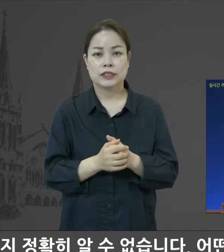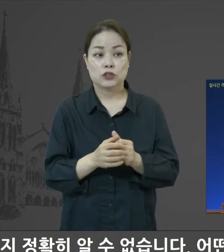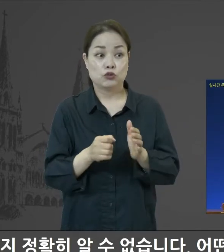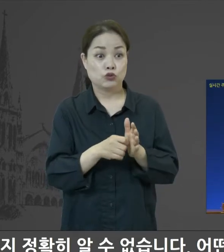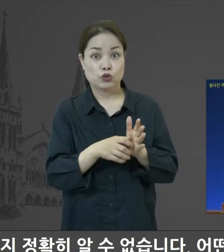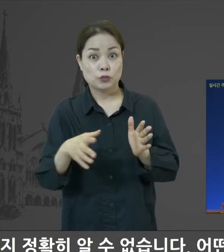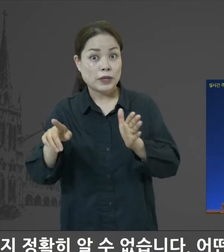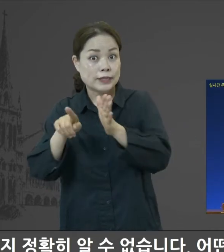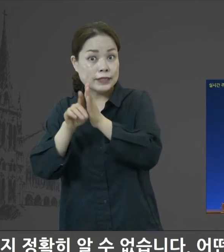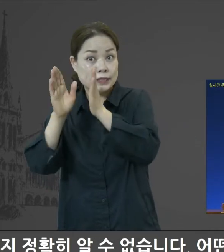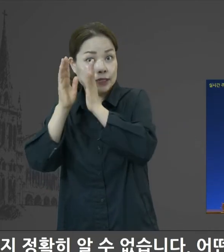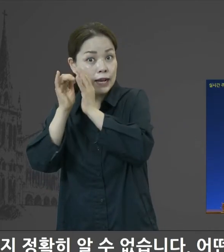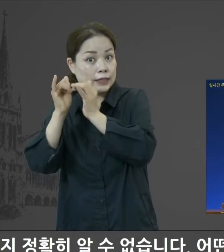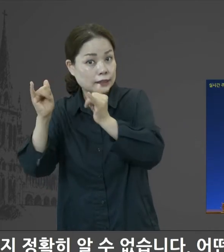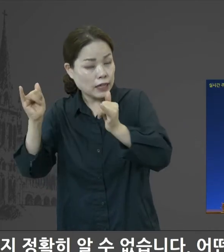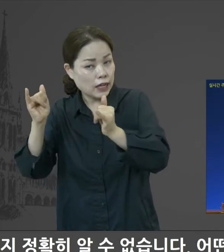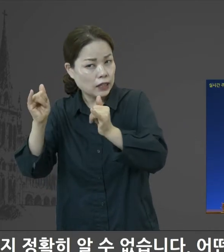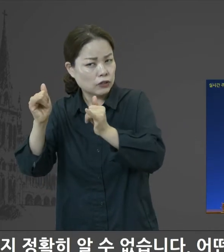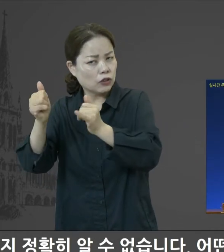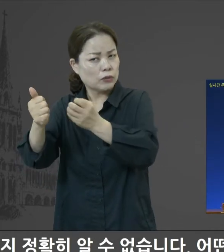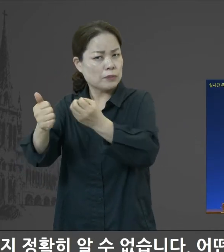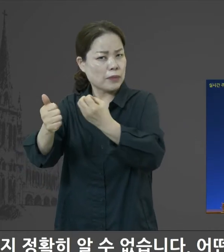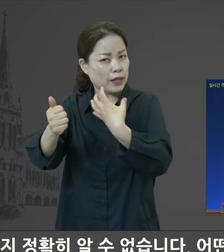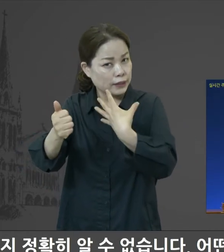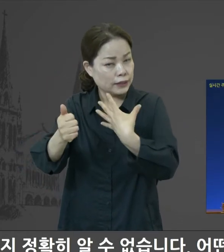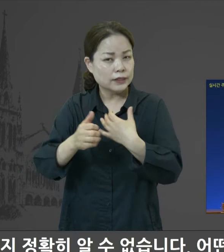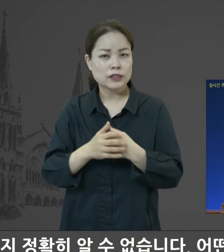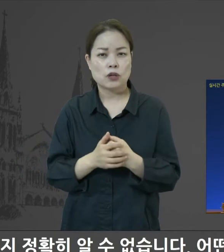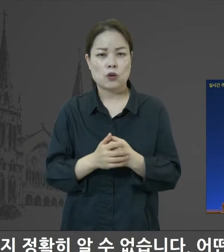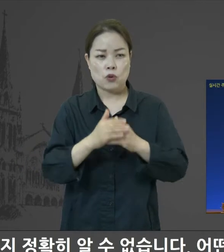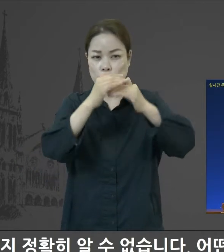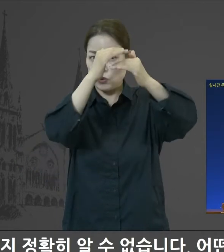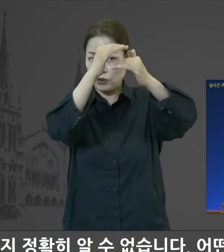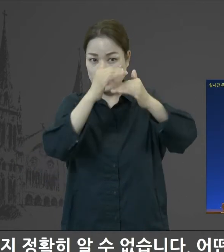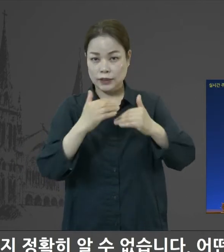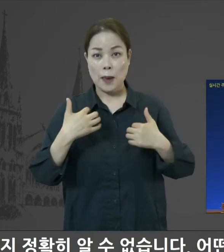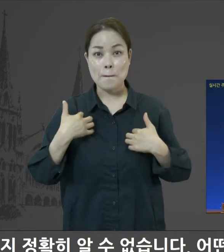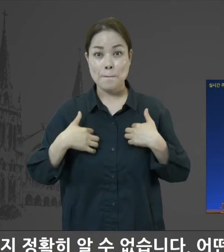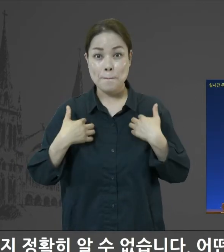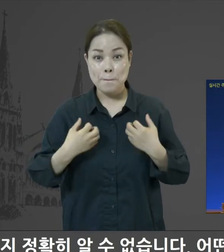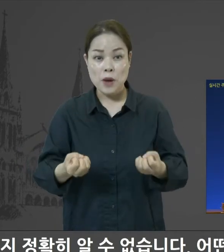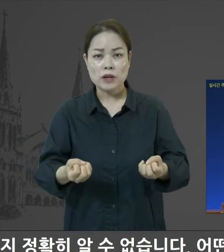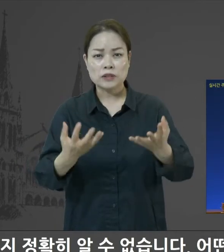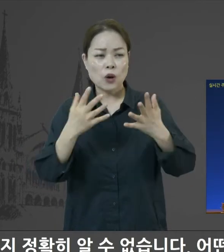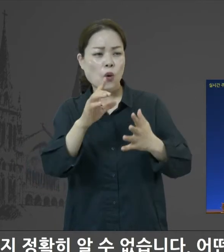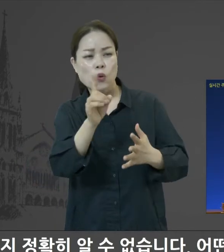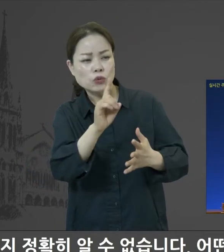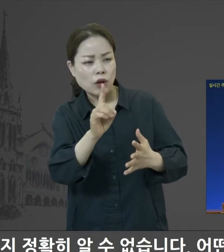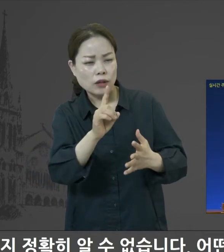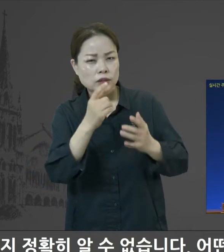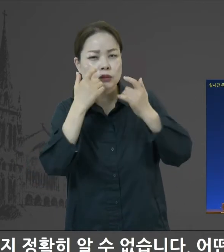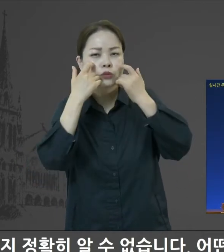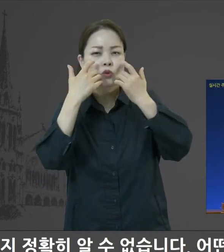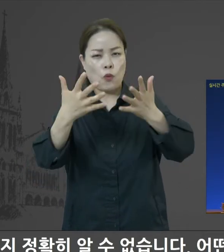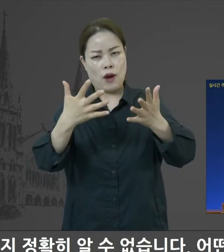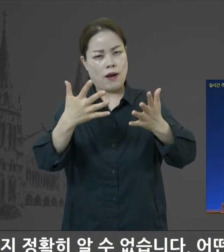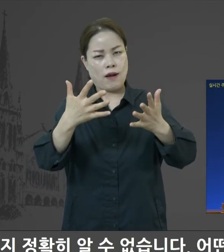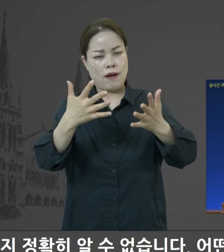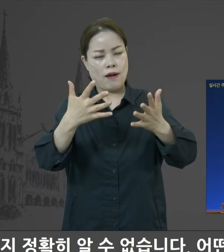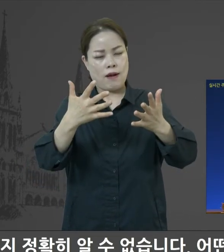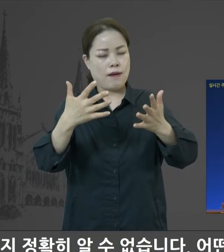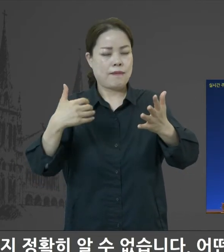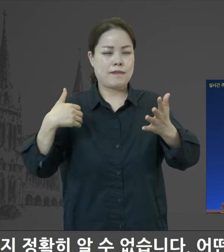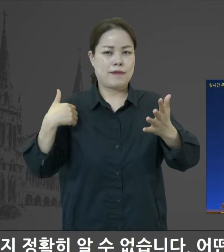유명한 신학자 F.F. 브루스의 말처럼 오늘 본문의 명절은 어떤 명절인지 확정할